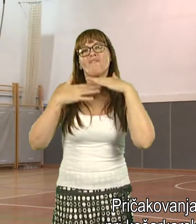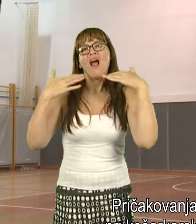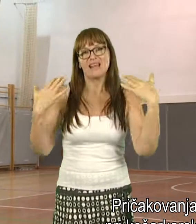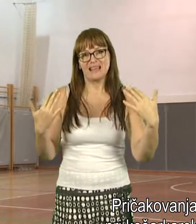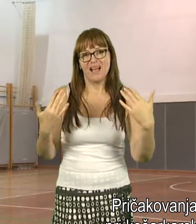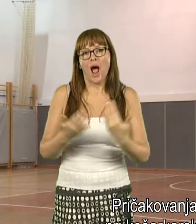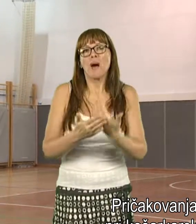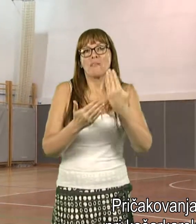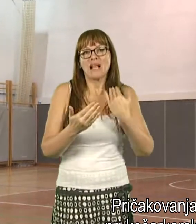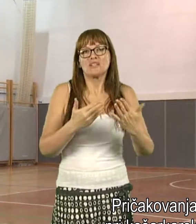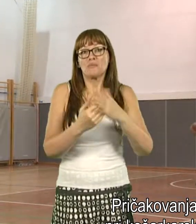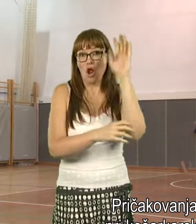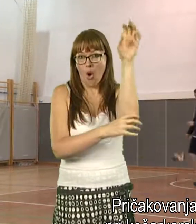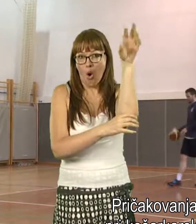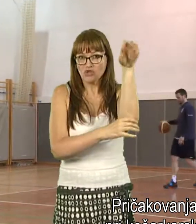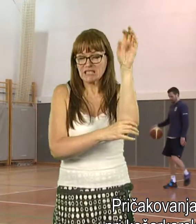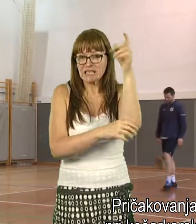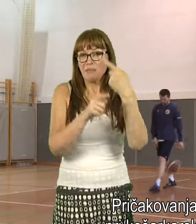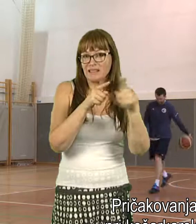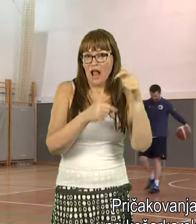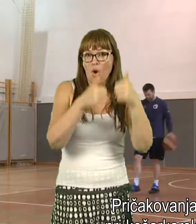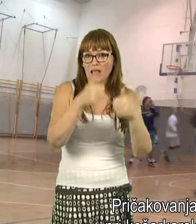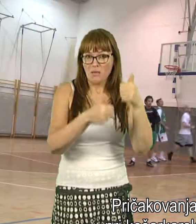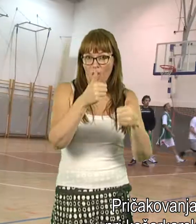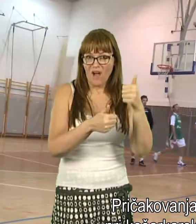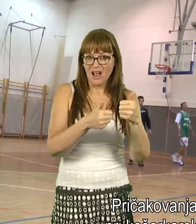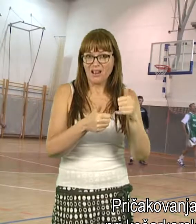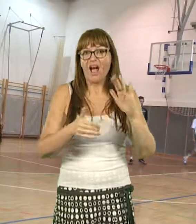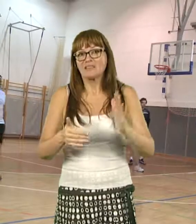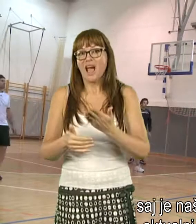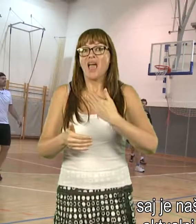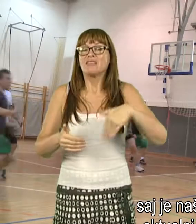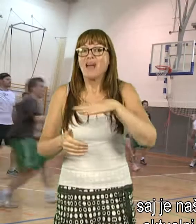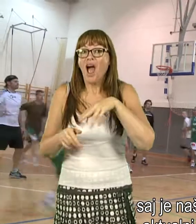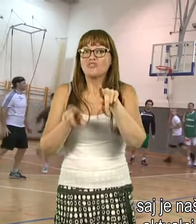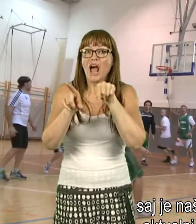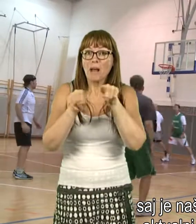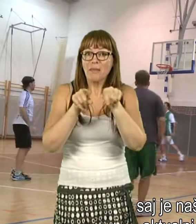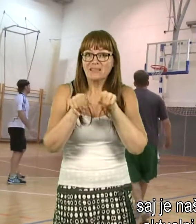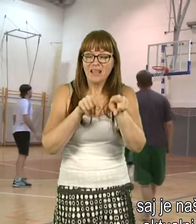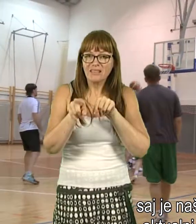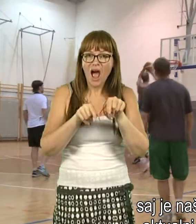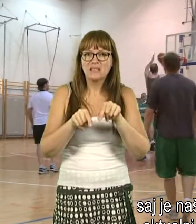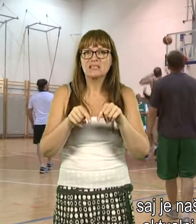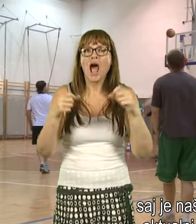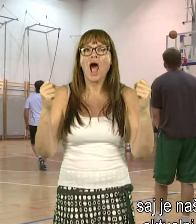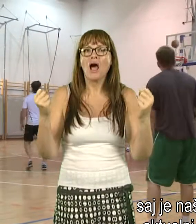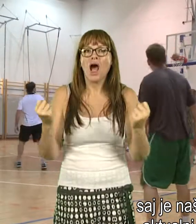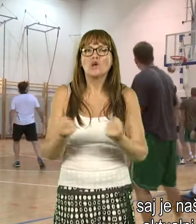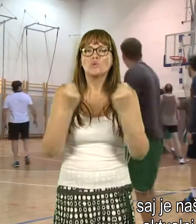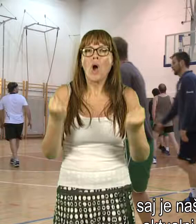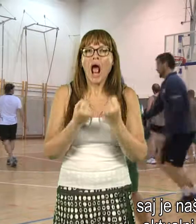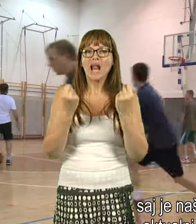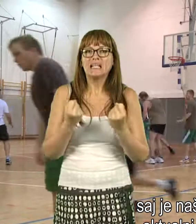Pričakovanja so velika predvsem pri košarkarskem delu tekmovanja, saj je naša reprezentanca aktualni